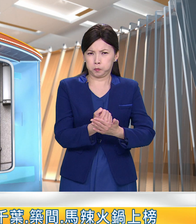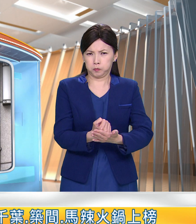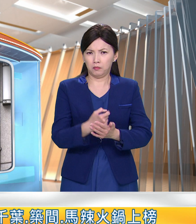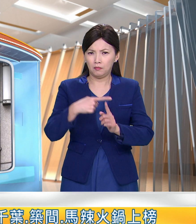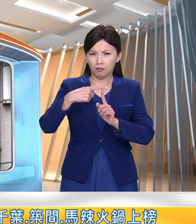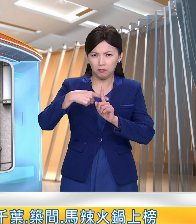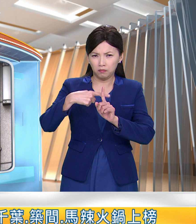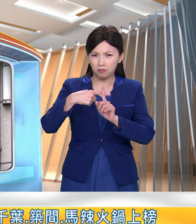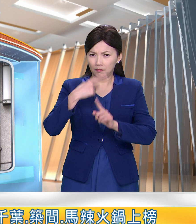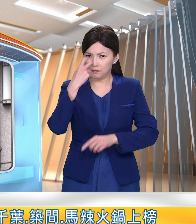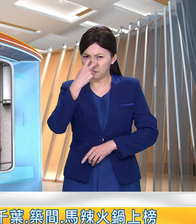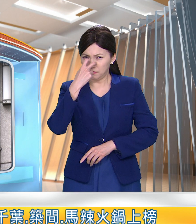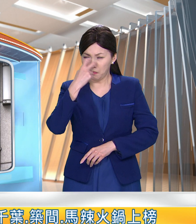有80件不合格，